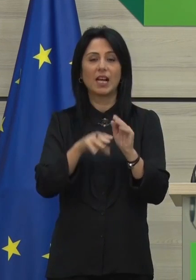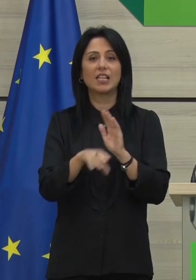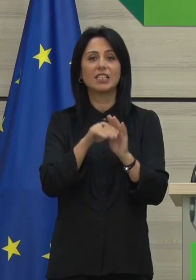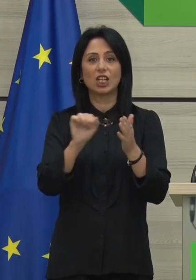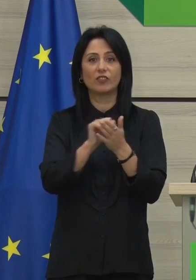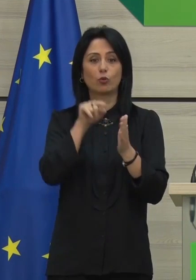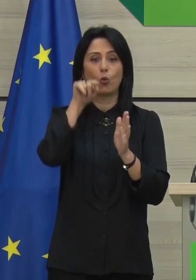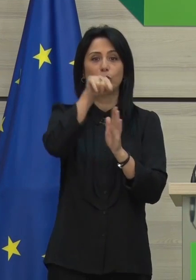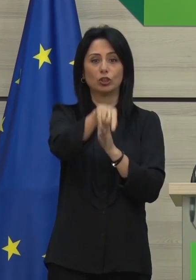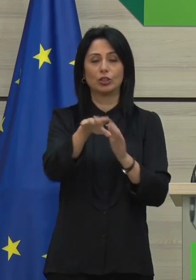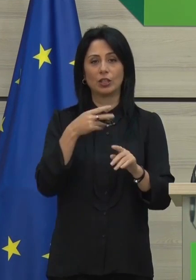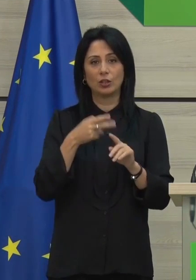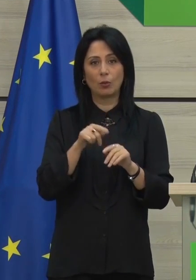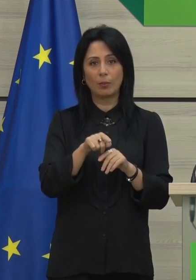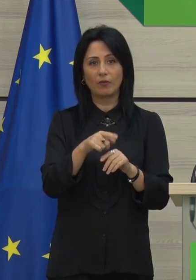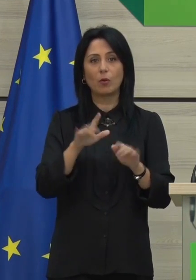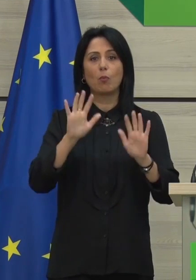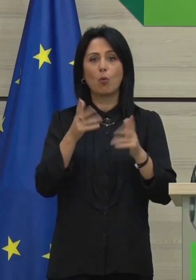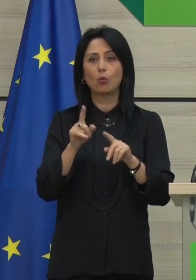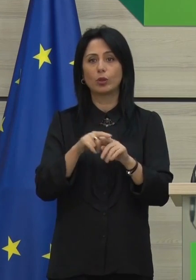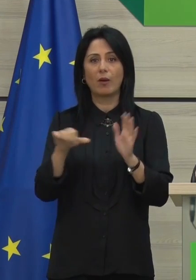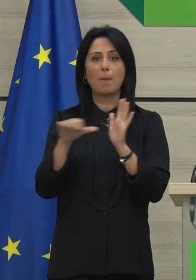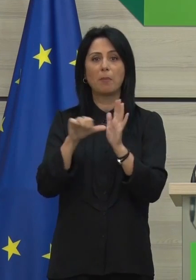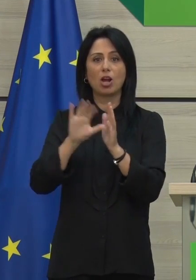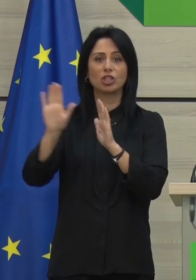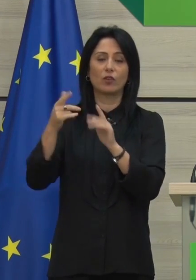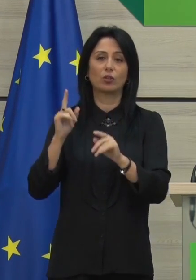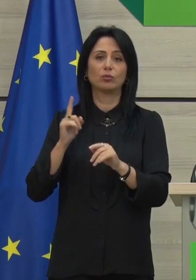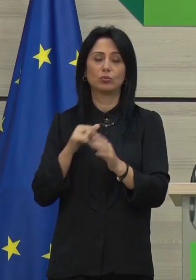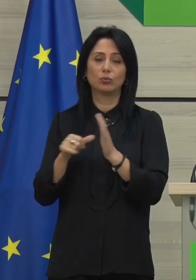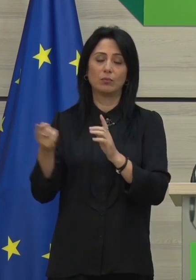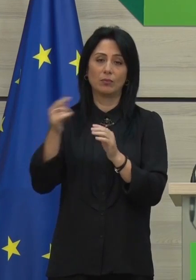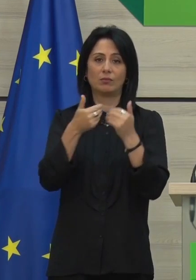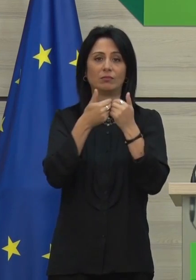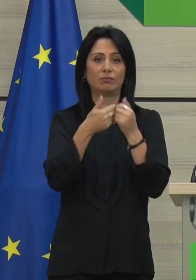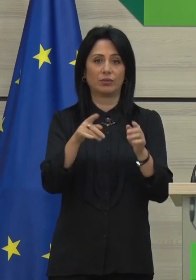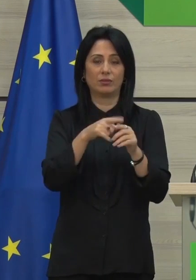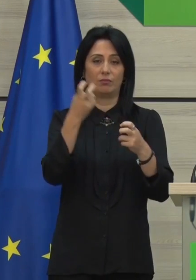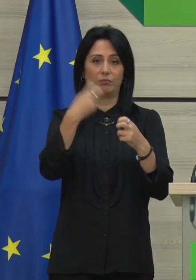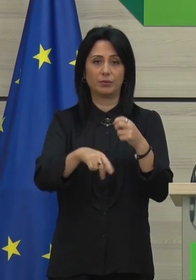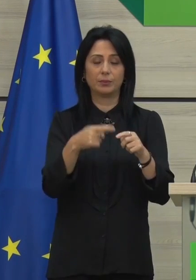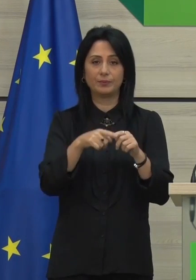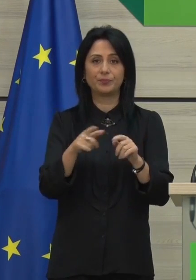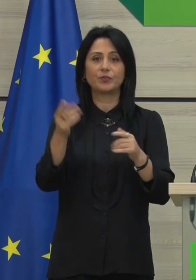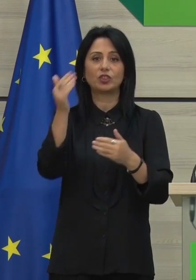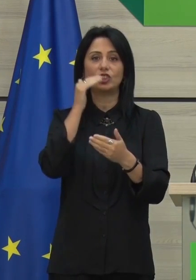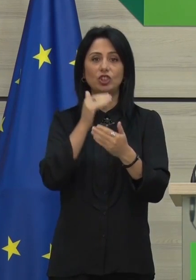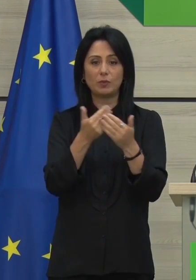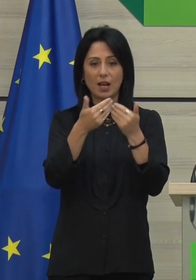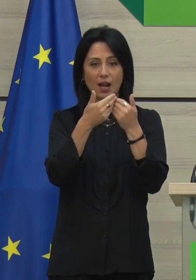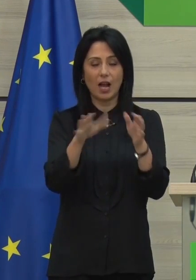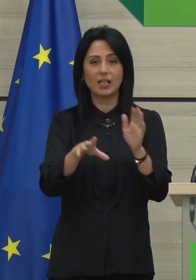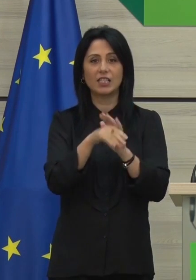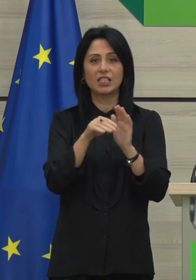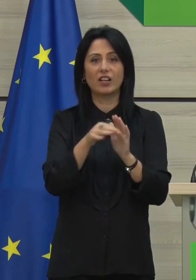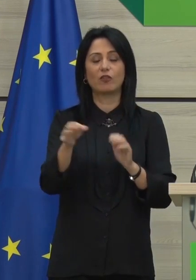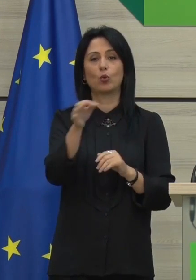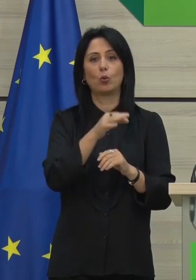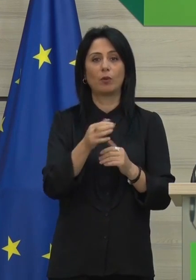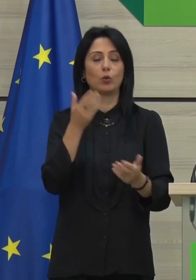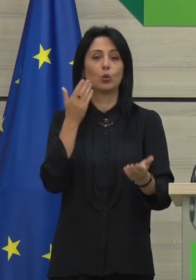საარჩევნო დოკუმენტაცია, მათ მოუხდათ სამაშველო დამხმარე ჯგუფის მოყვანა, რომელმაც შემდგომში გახსნა საარჩევნო